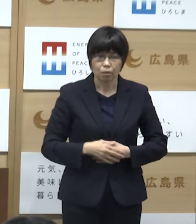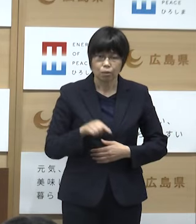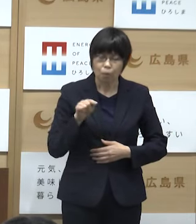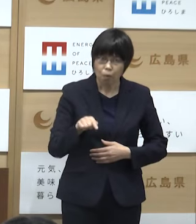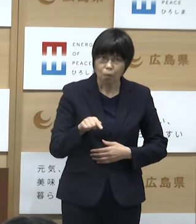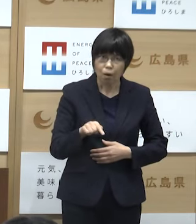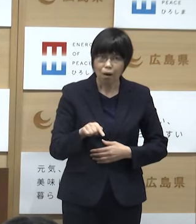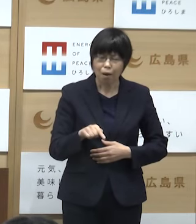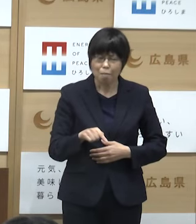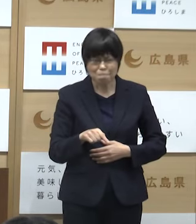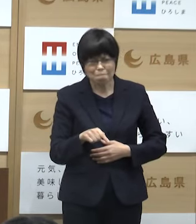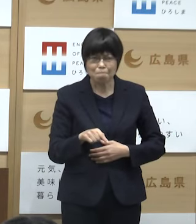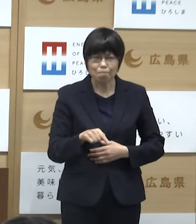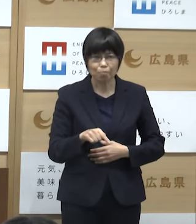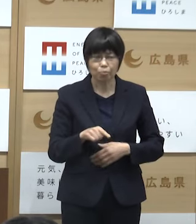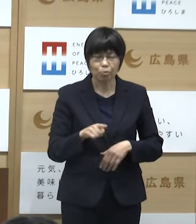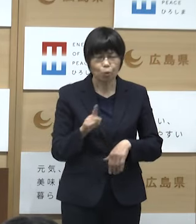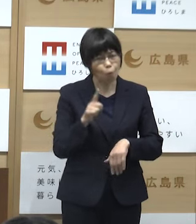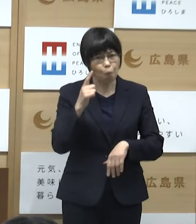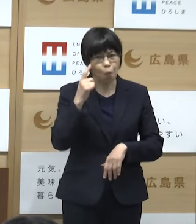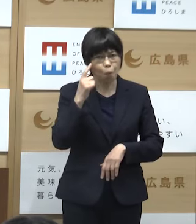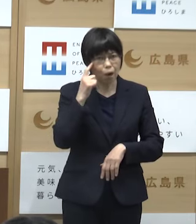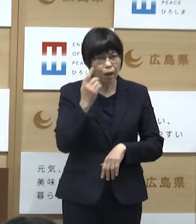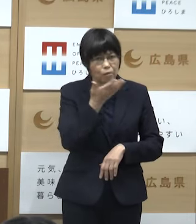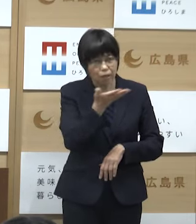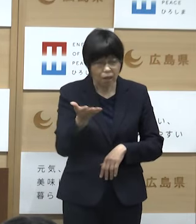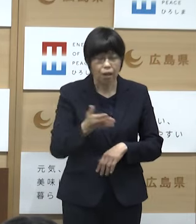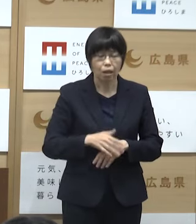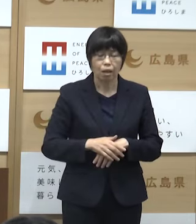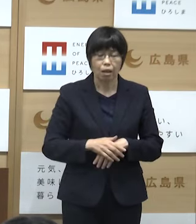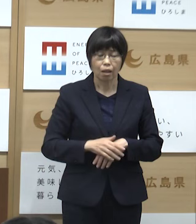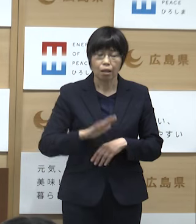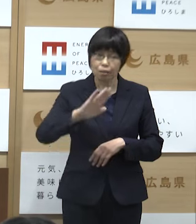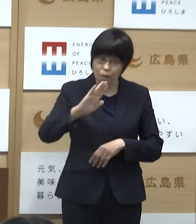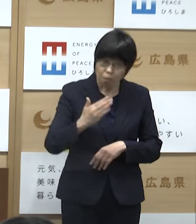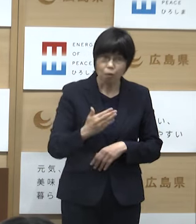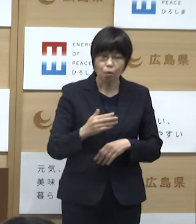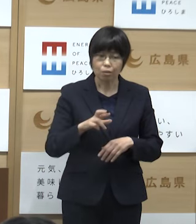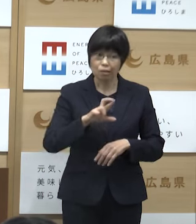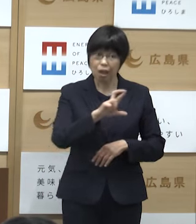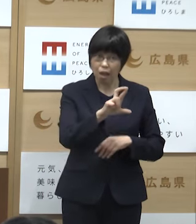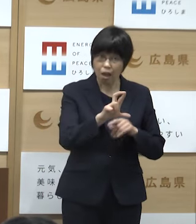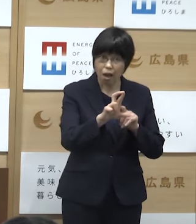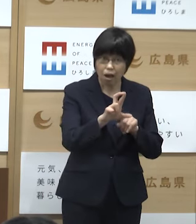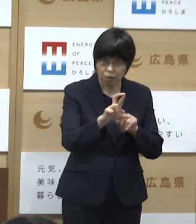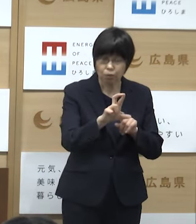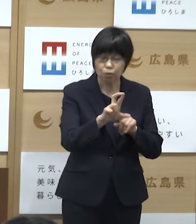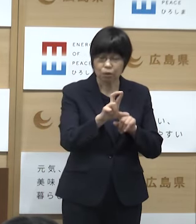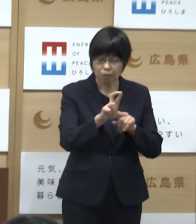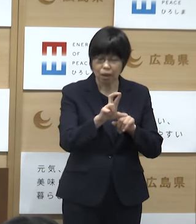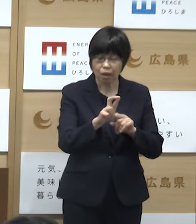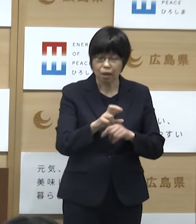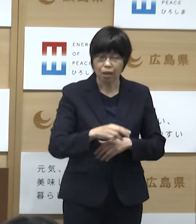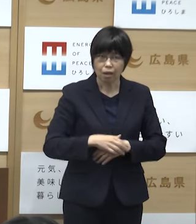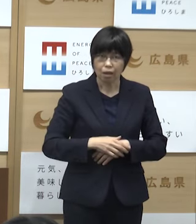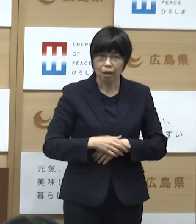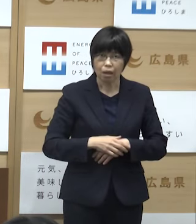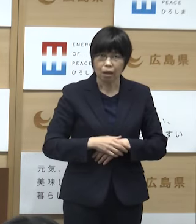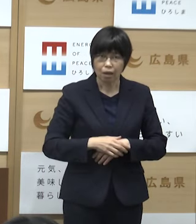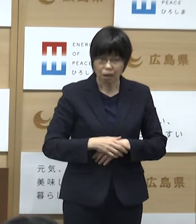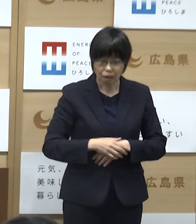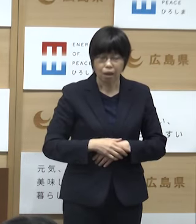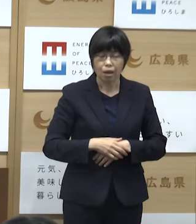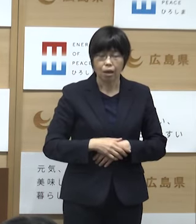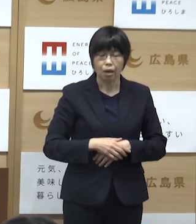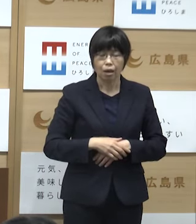それはどうなのかと。で、じゃあでも JR にはよく上位分離方式という話